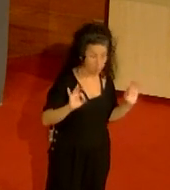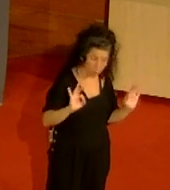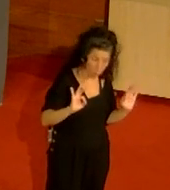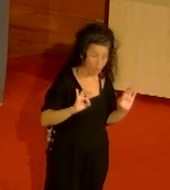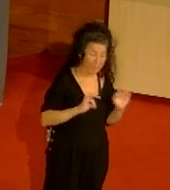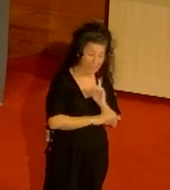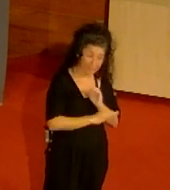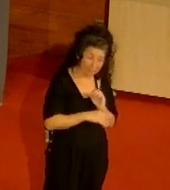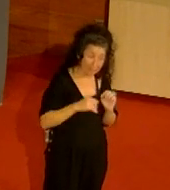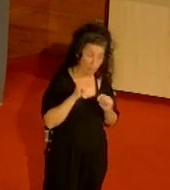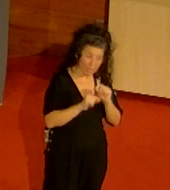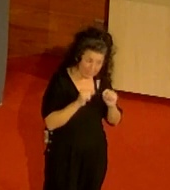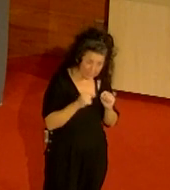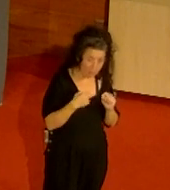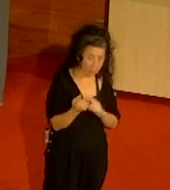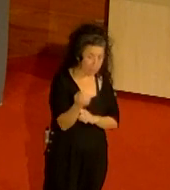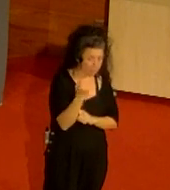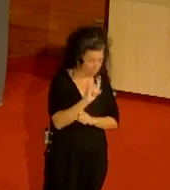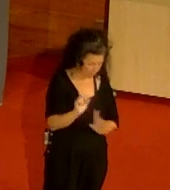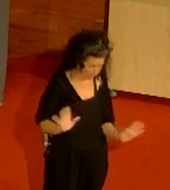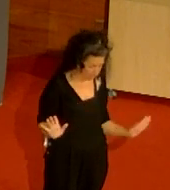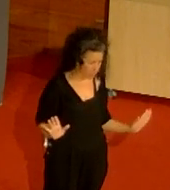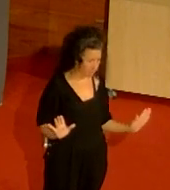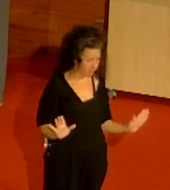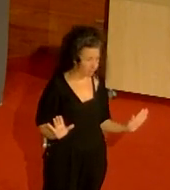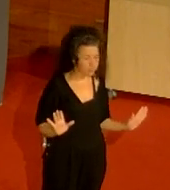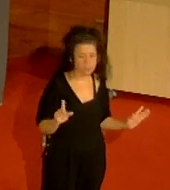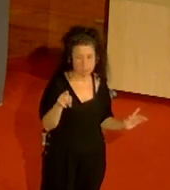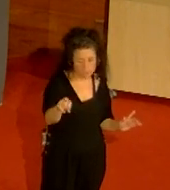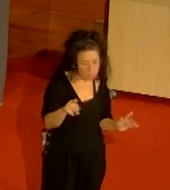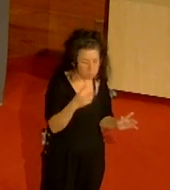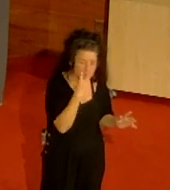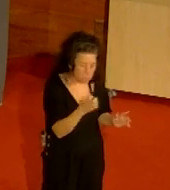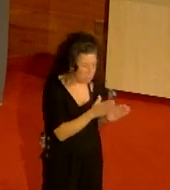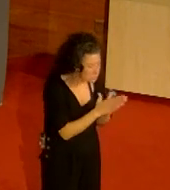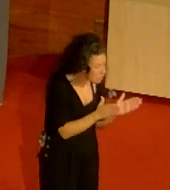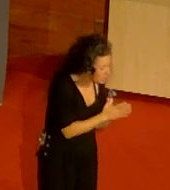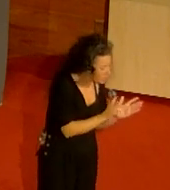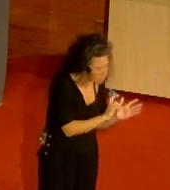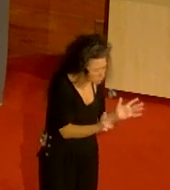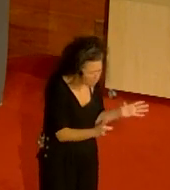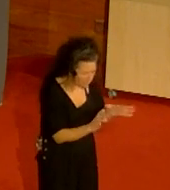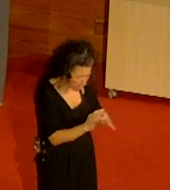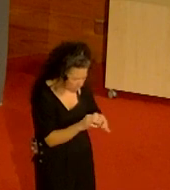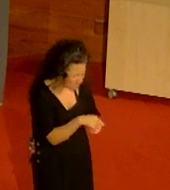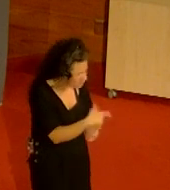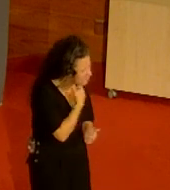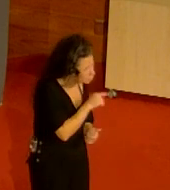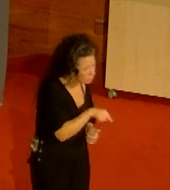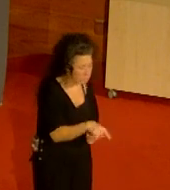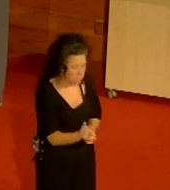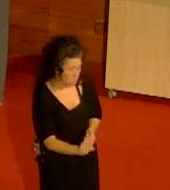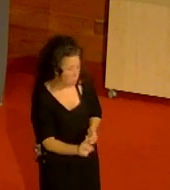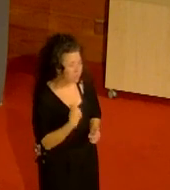que tú, pues, ¿no? Al final es eso. Vas, descubres un libro, otro relacionado, este sí me gusta, este no, y ya